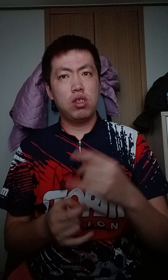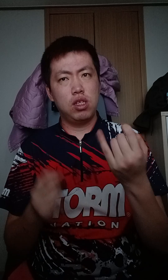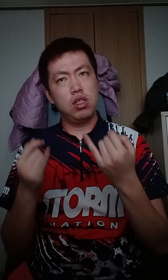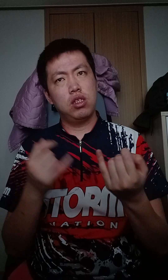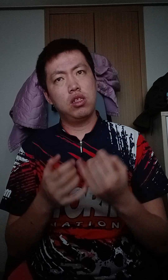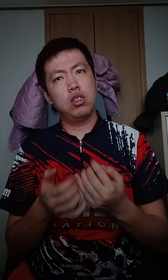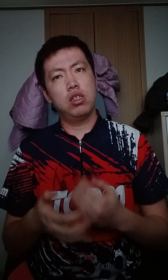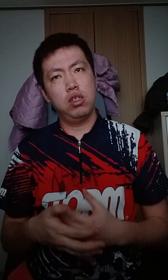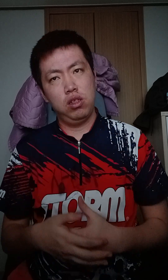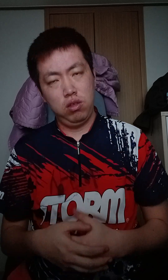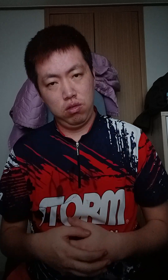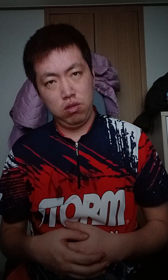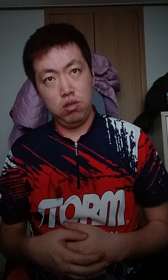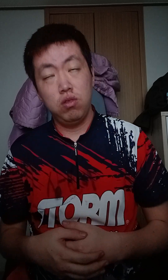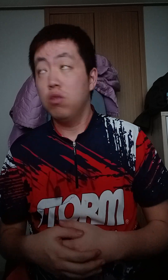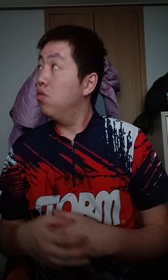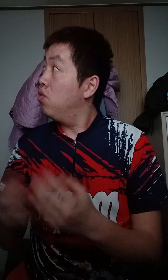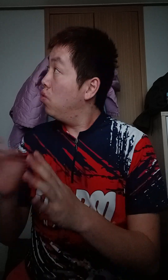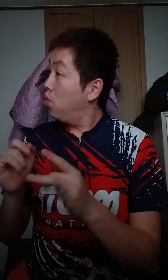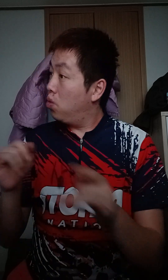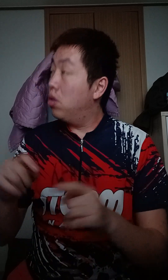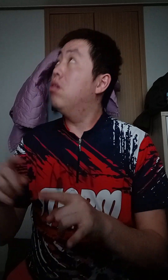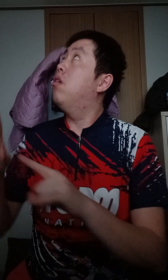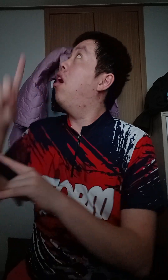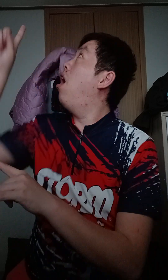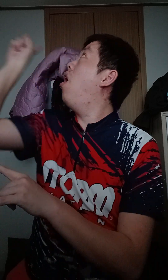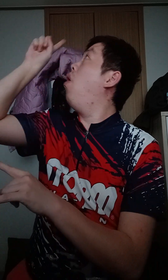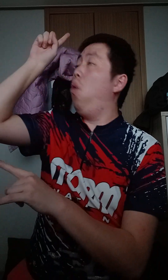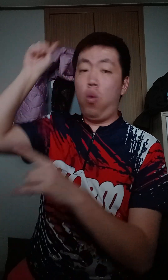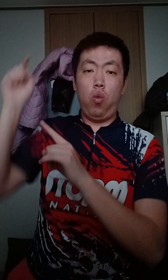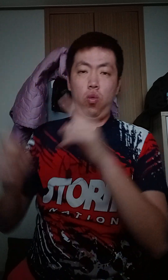다양합니다. 누군가 사용하는 것처럼 불을 켜놓거나